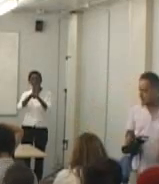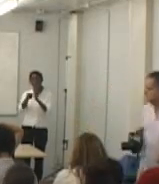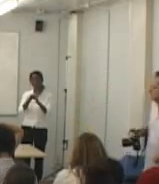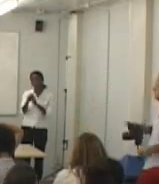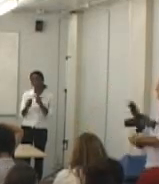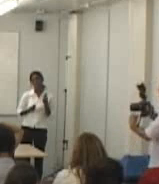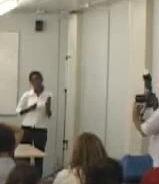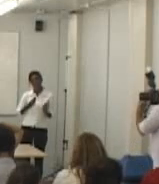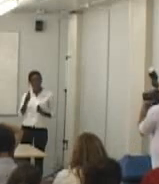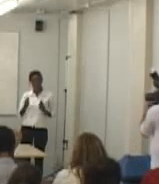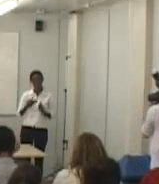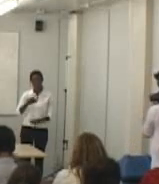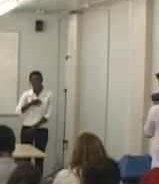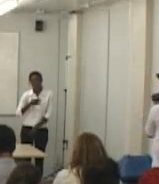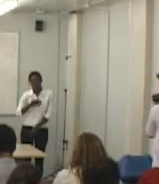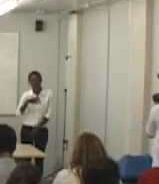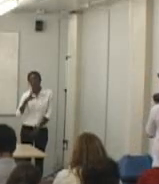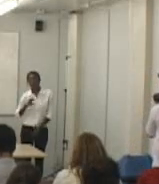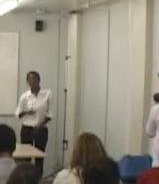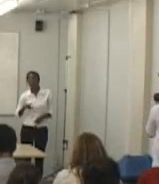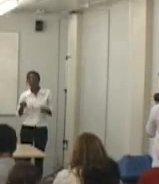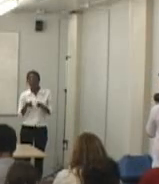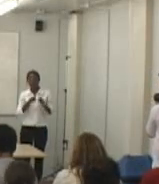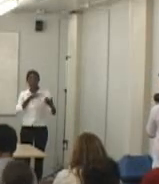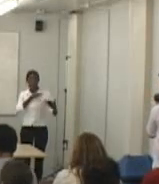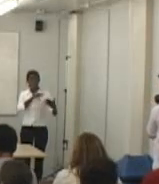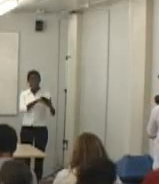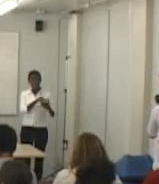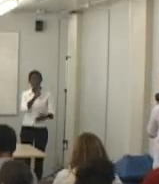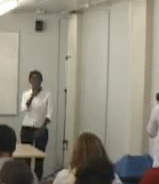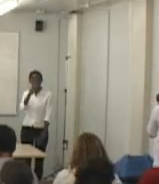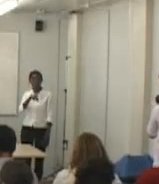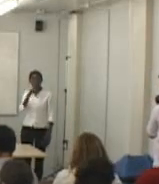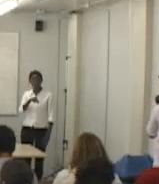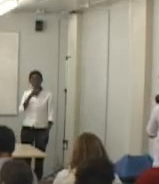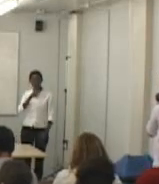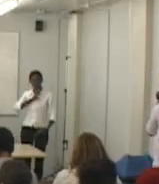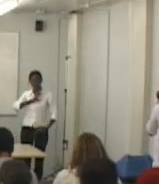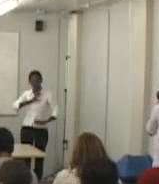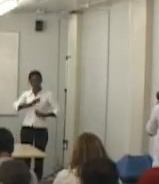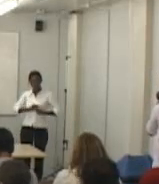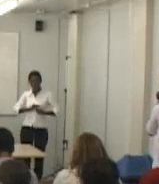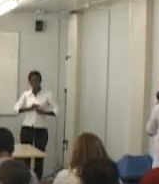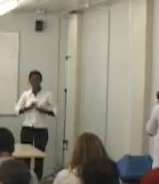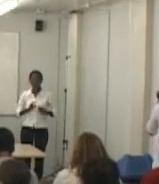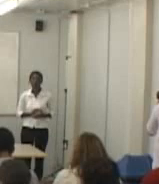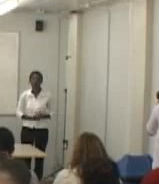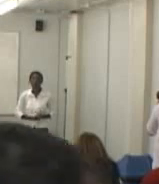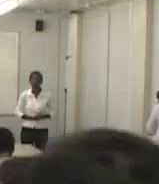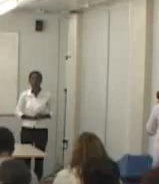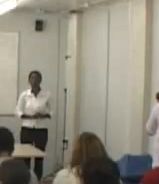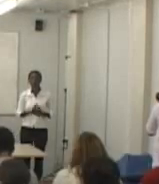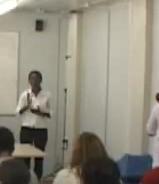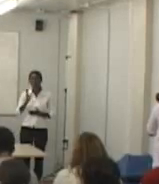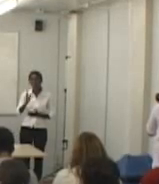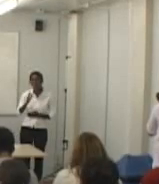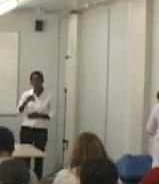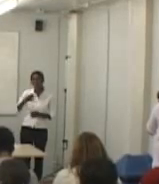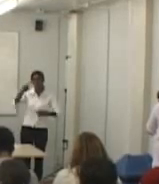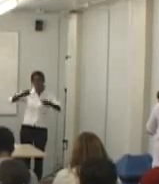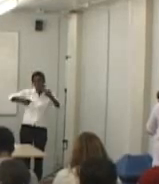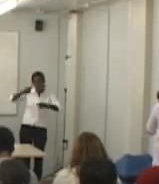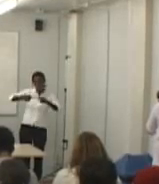quiserem e no último bloco tá nós teremos 5 minutos para considerações finais conforme nós definimos nos debates anteriores